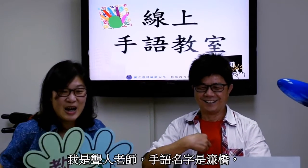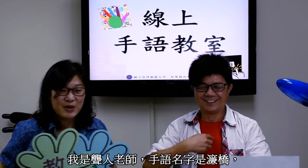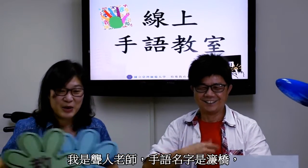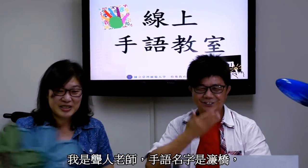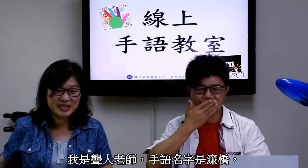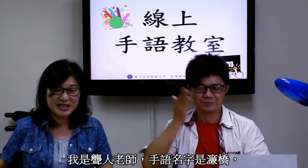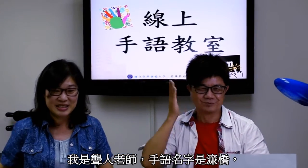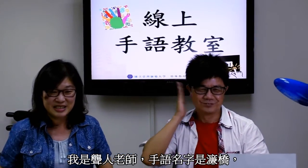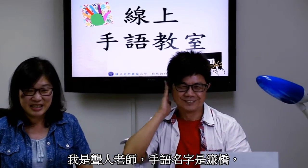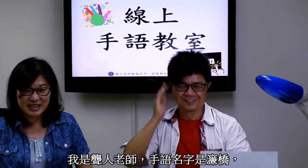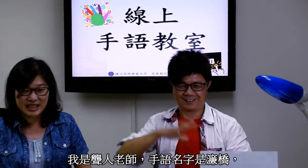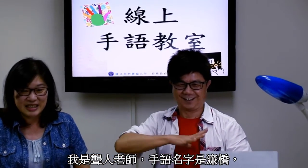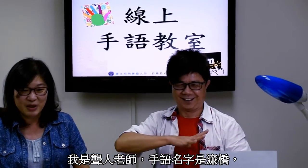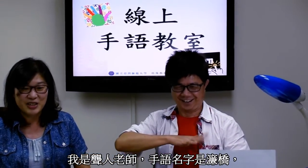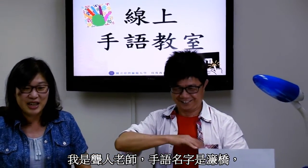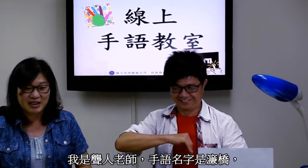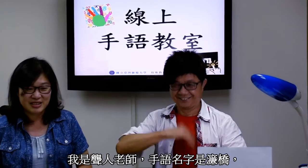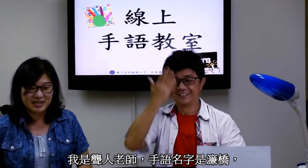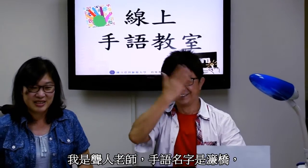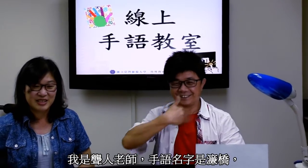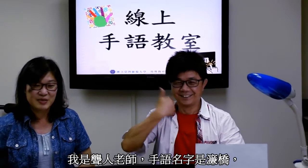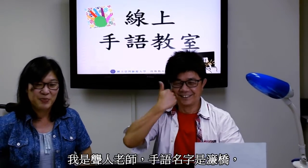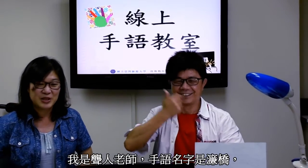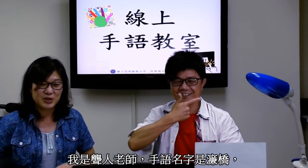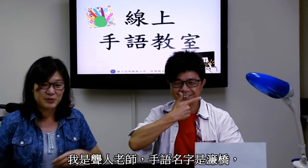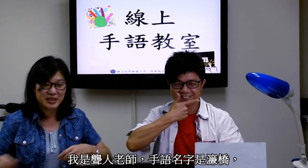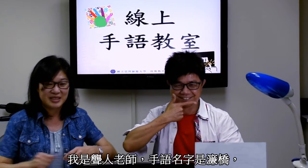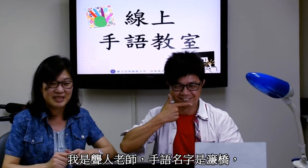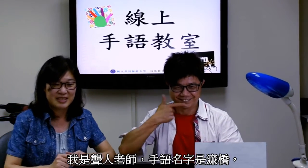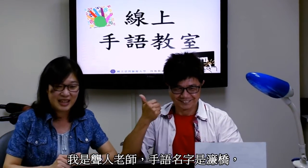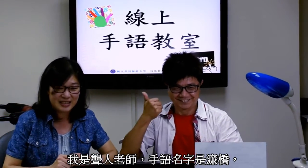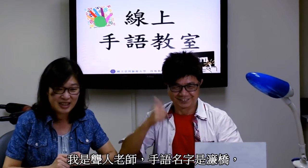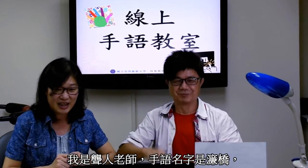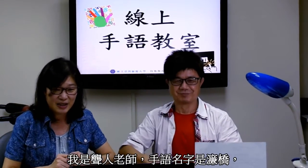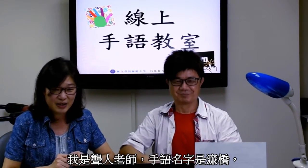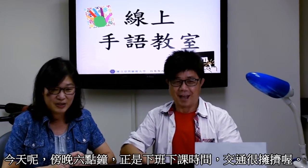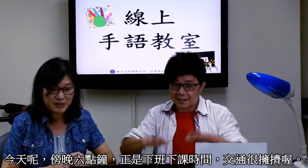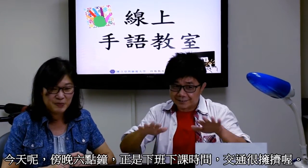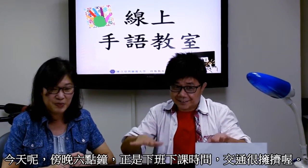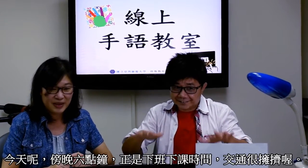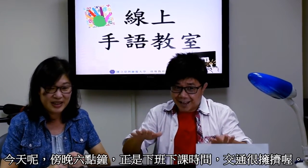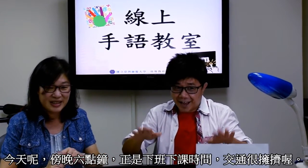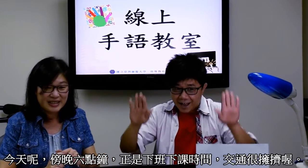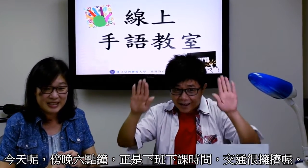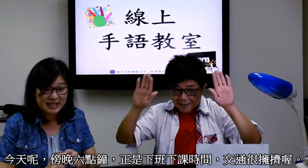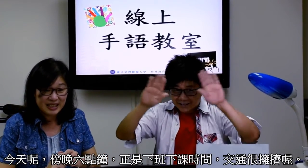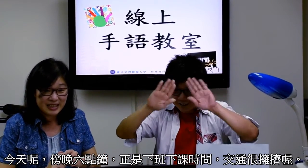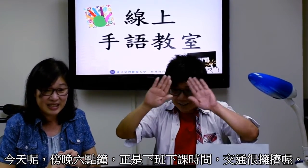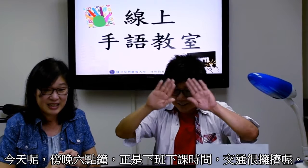我是听聋人老师，手语名字是连桥。今天